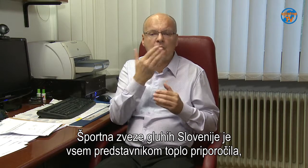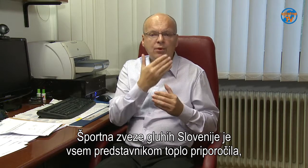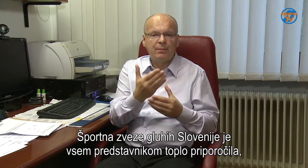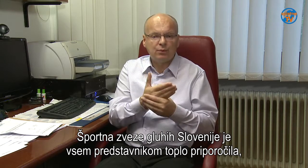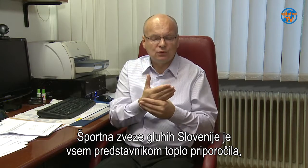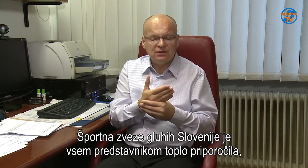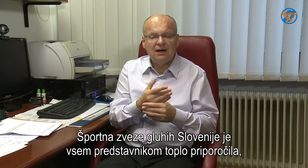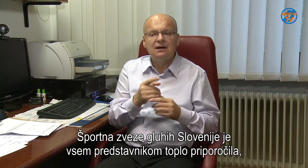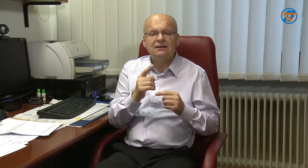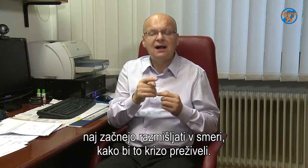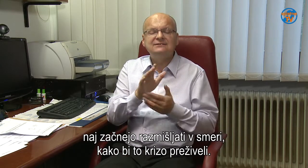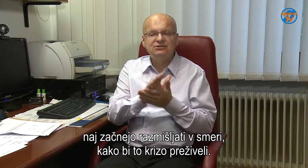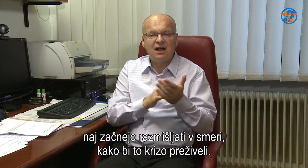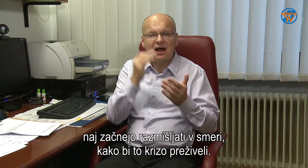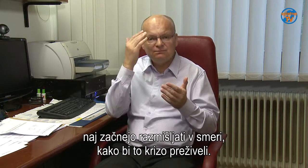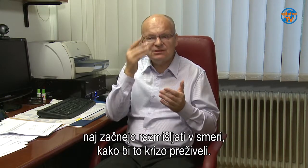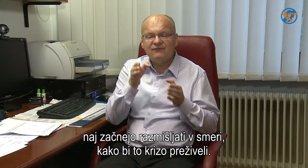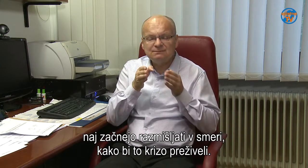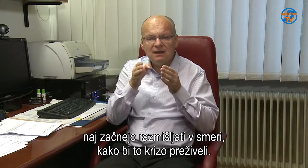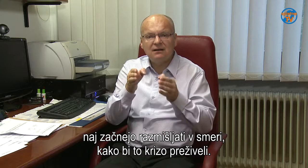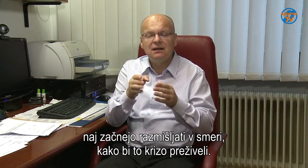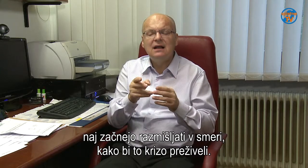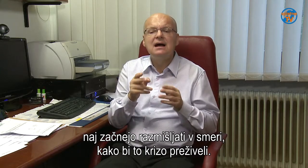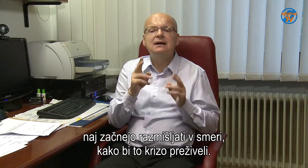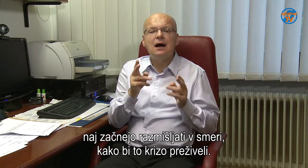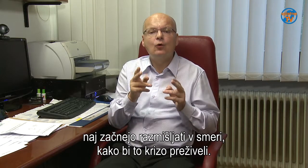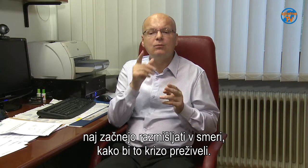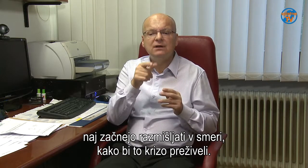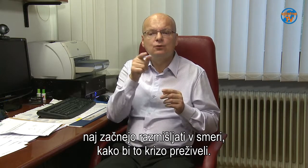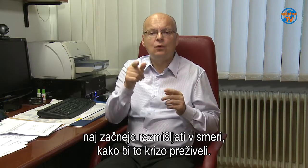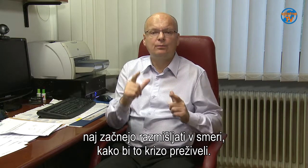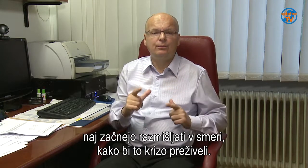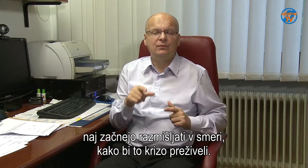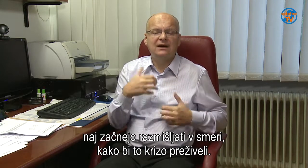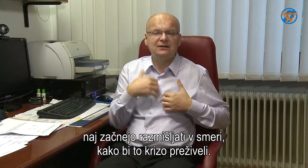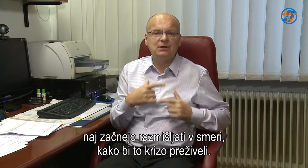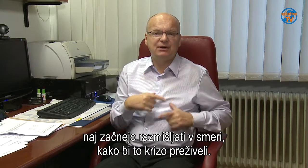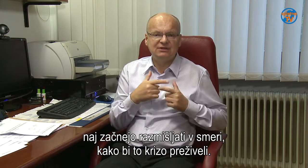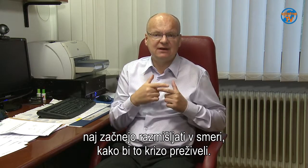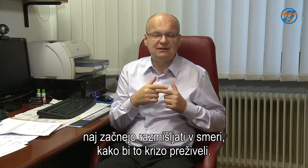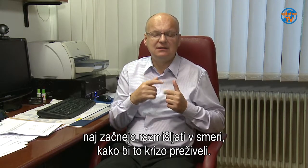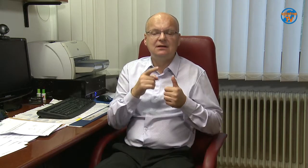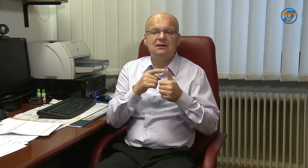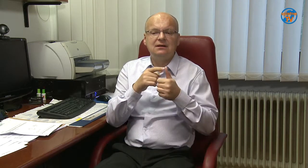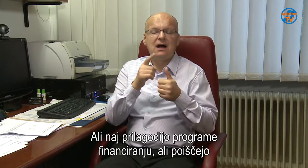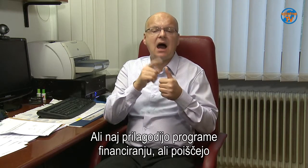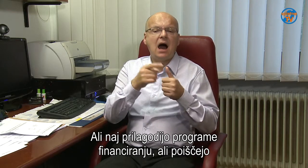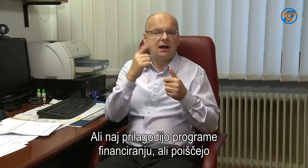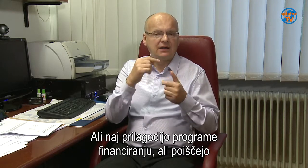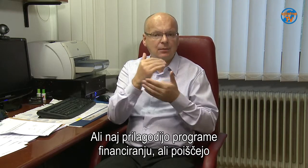prvo priprošlja, da je tam ne razmišlja pa imeli kako bi tu, kaj so pa si imeli na